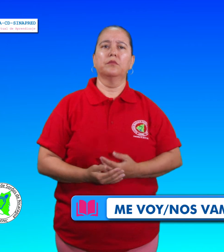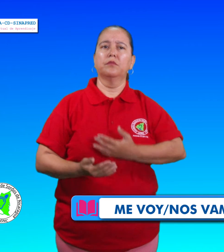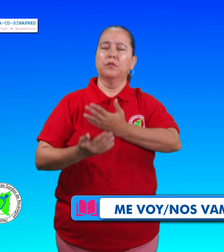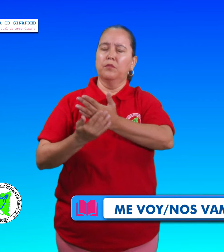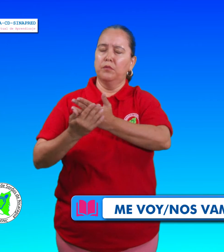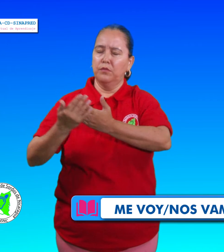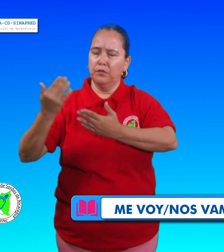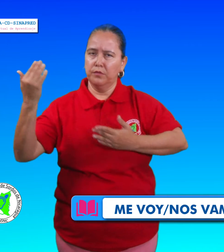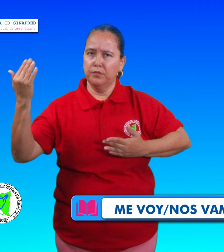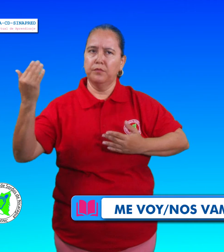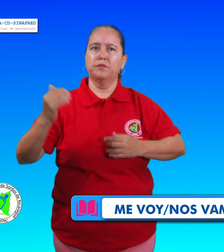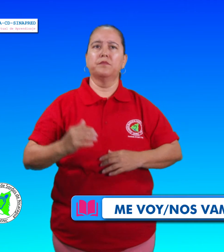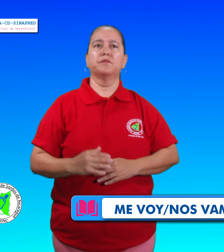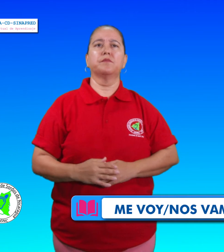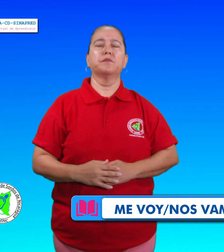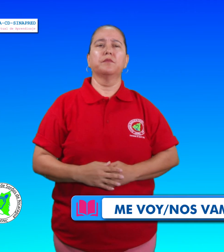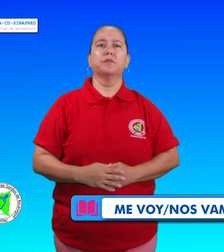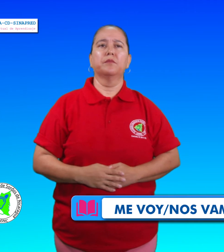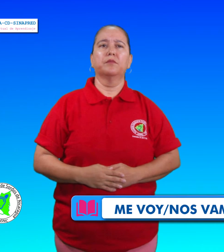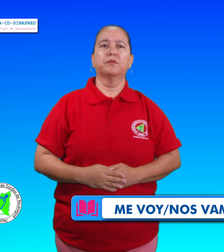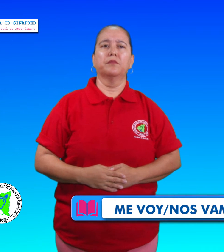Me voy, nos vamos.